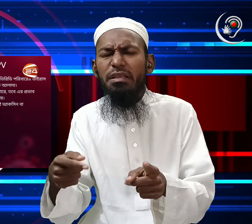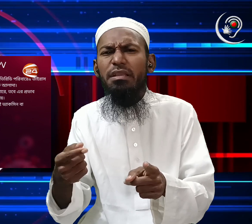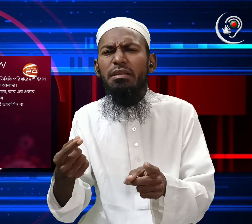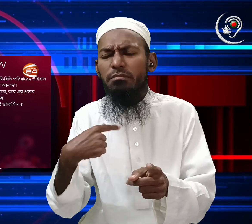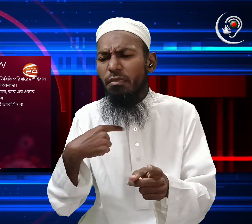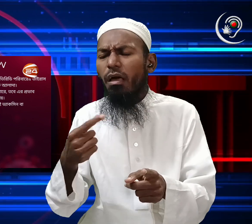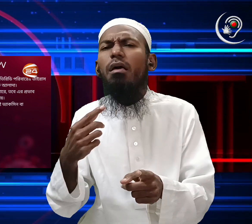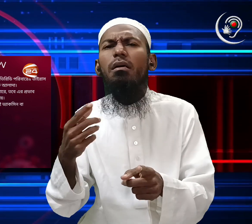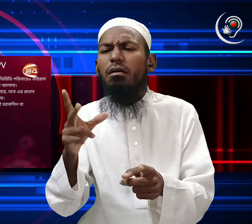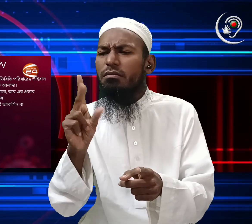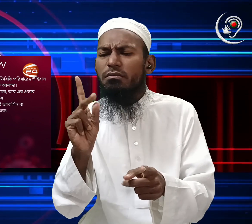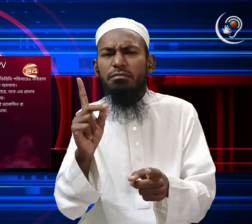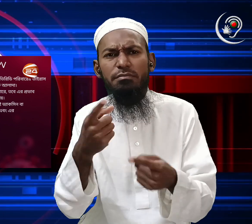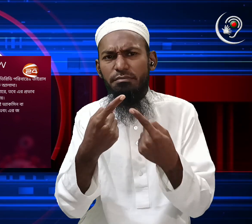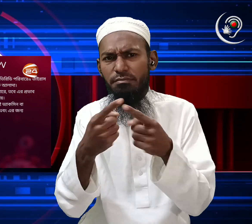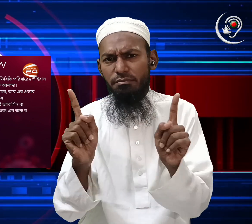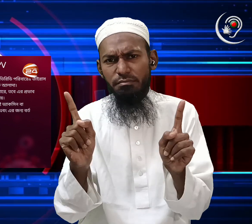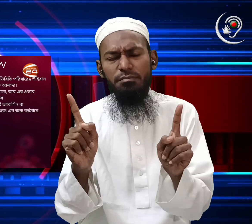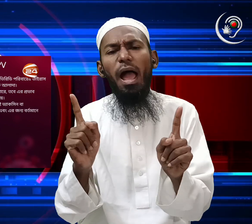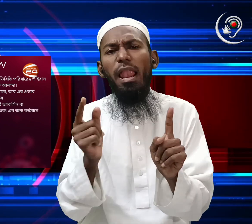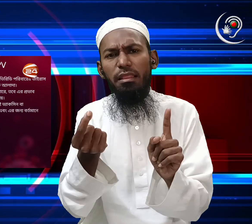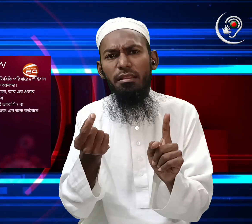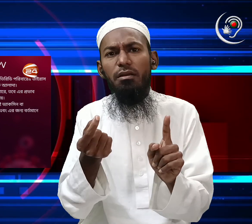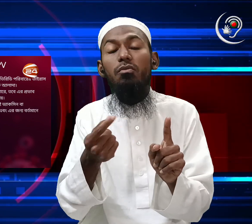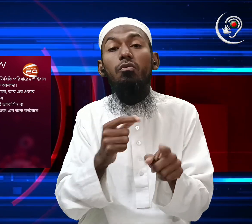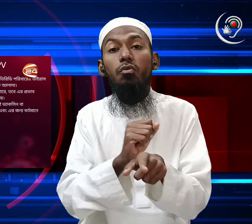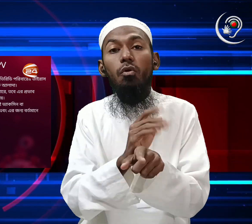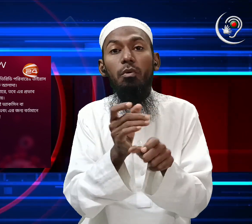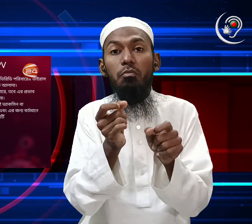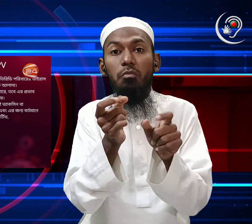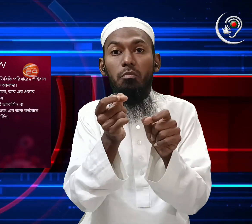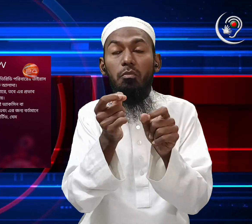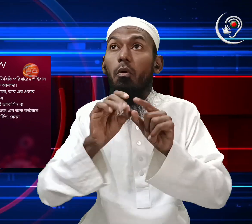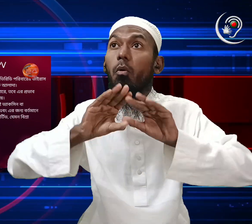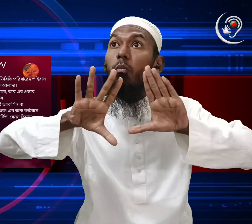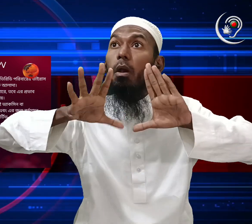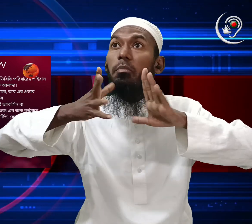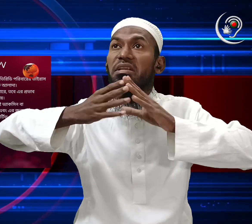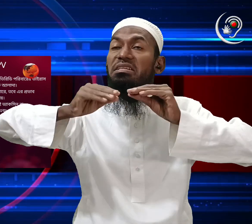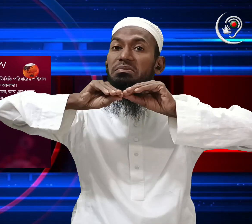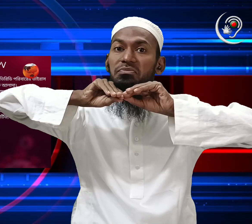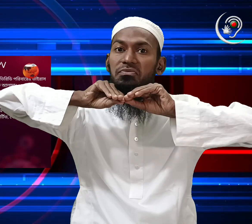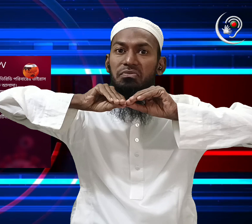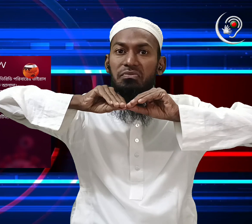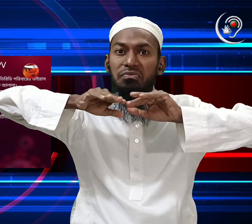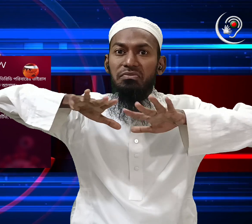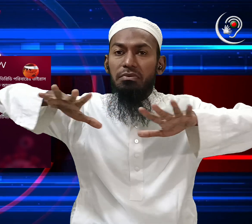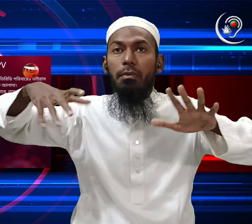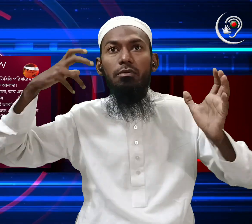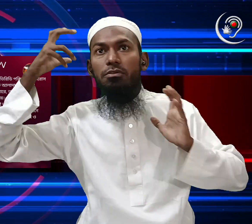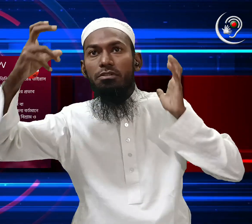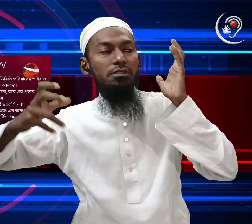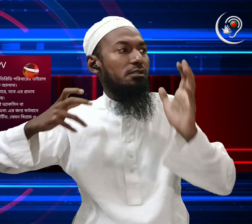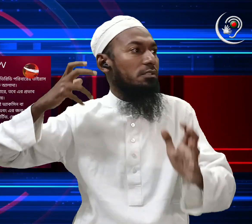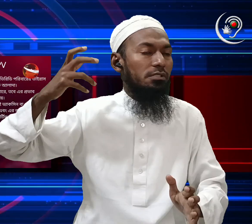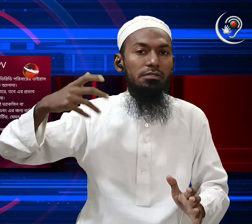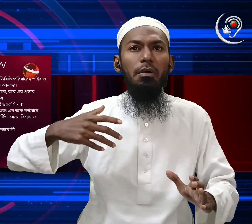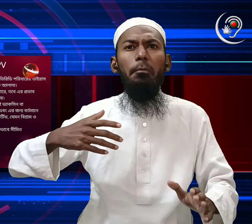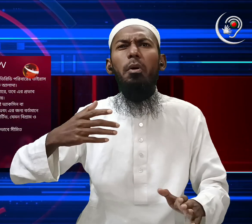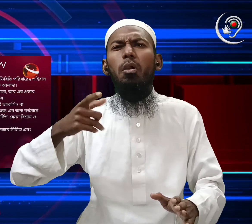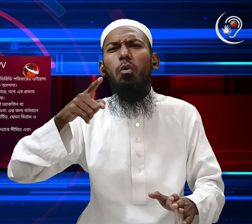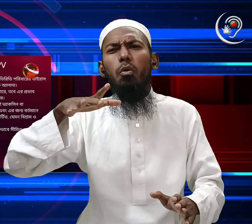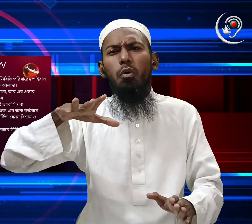আলাদা। কোভিড-19 একটি বৈশ্বিক মহামারী সৃষ্টি করেছে যা পুরো পৃথিবীকে বিপর্যস্ত করেছে এবং লক্ষ লক্ষ মানুষকে আক্রান্ত